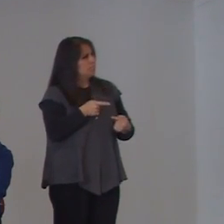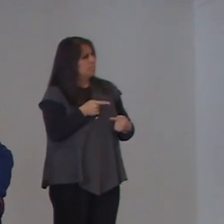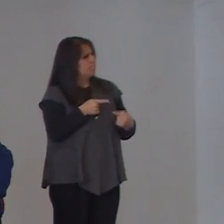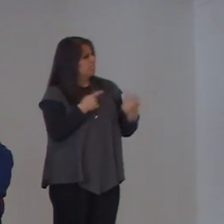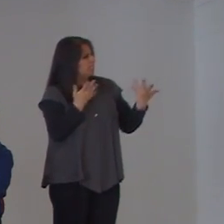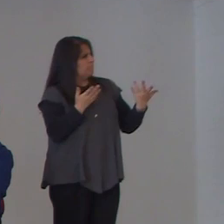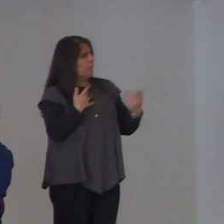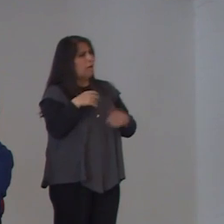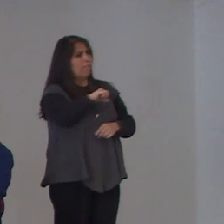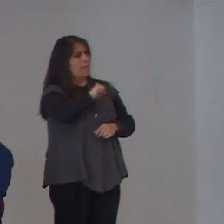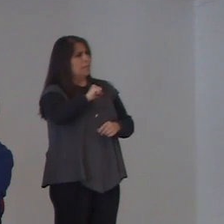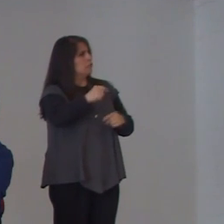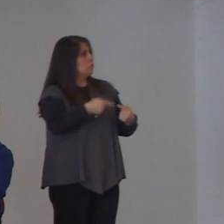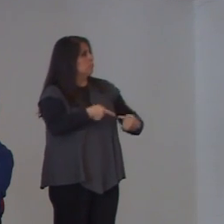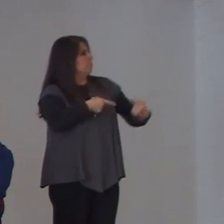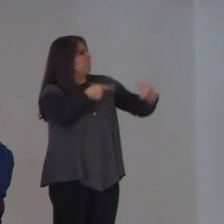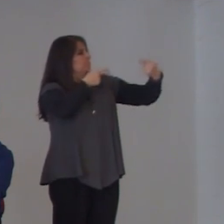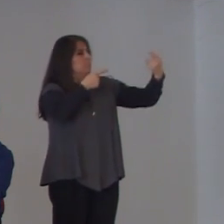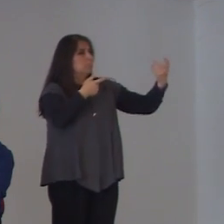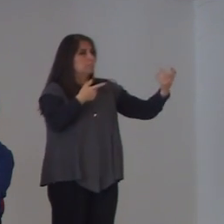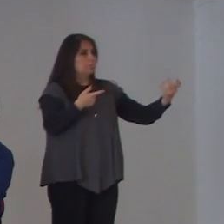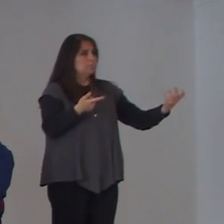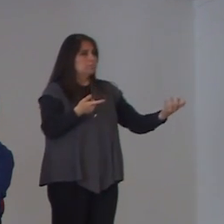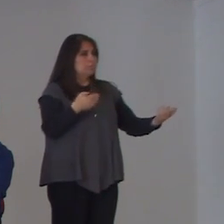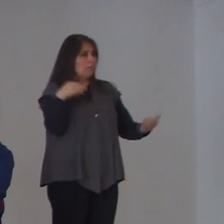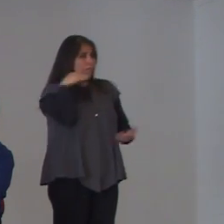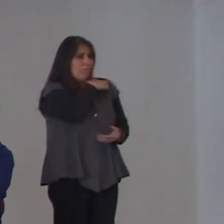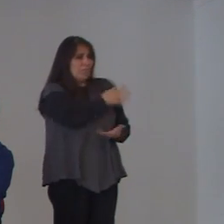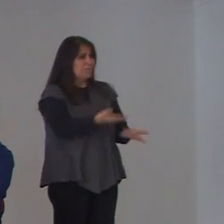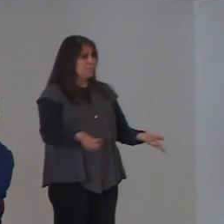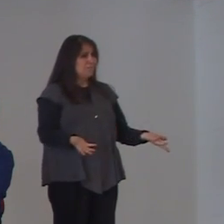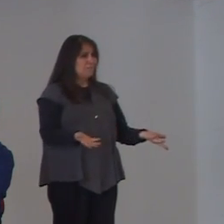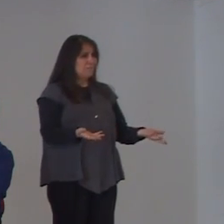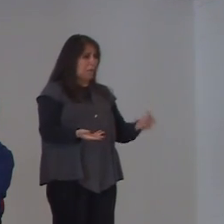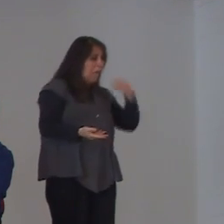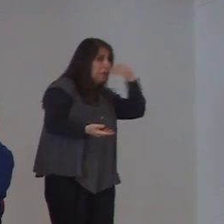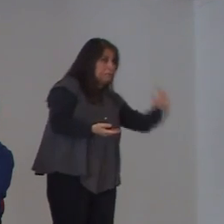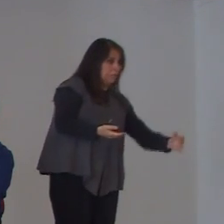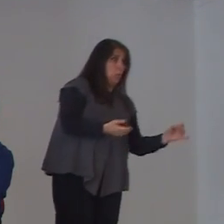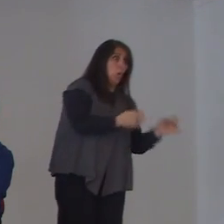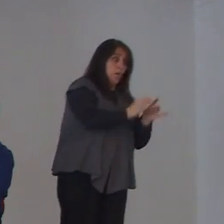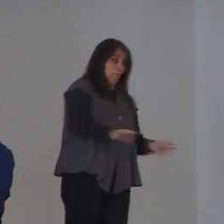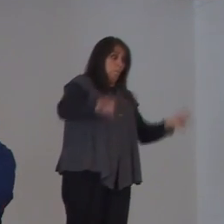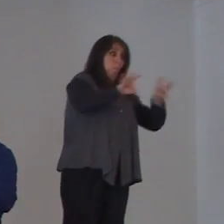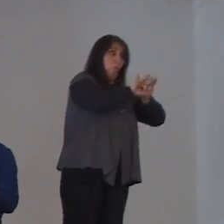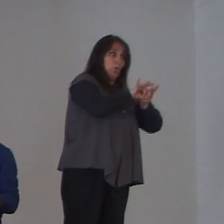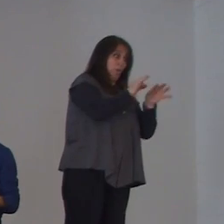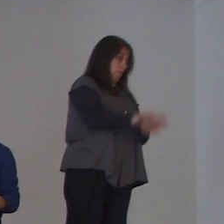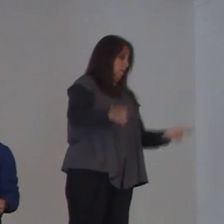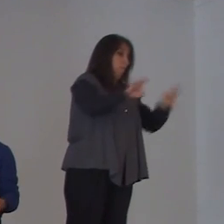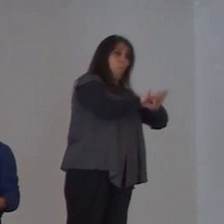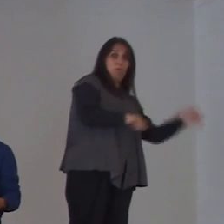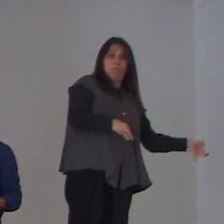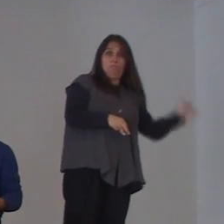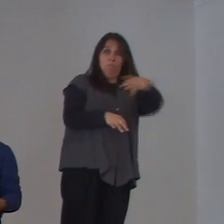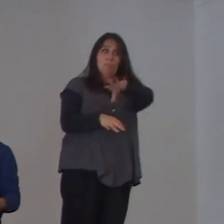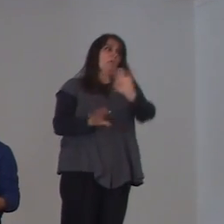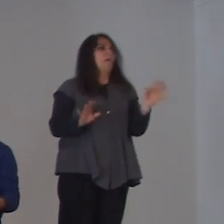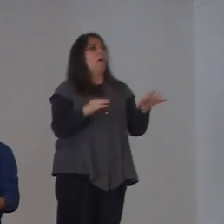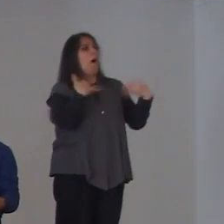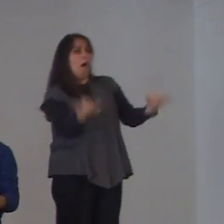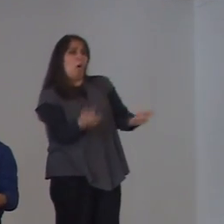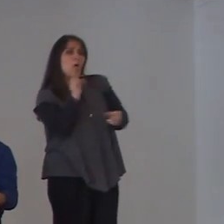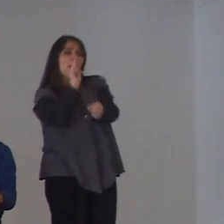derechos. Entonces, ¿qué niño es más importante? Entonces ahora, la indígena, sí, porque